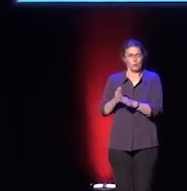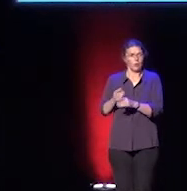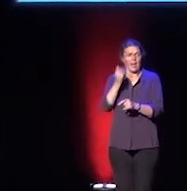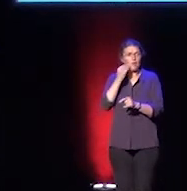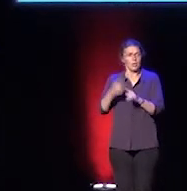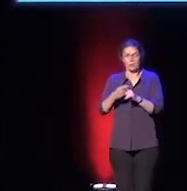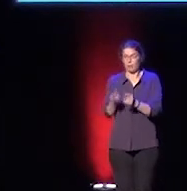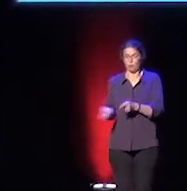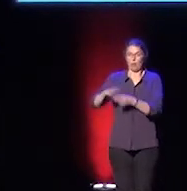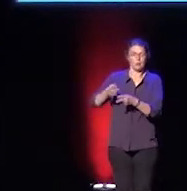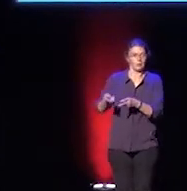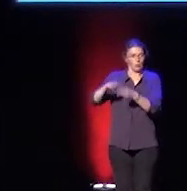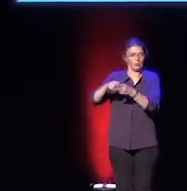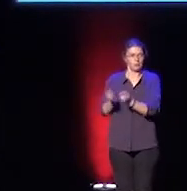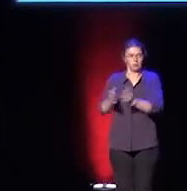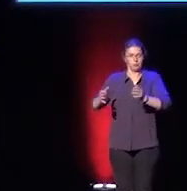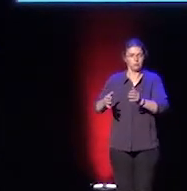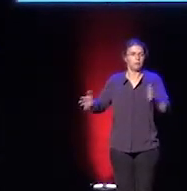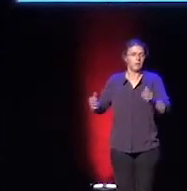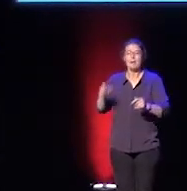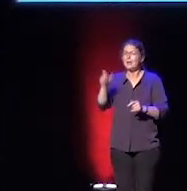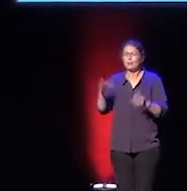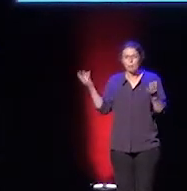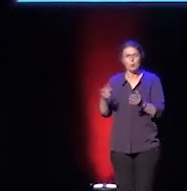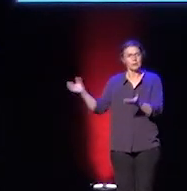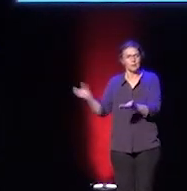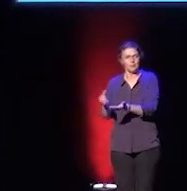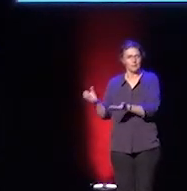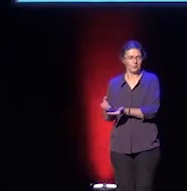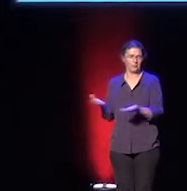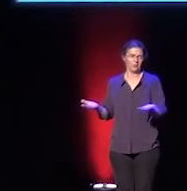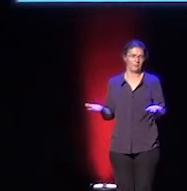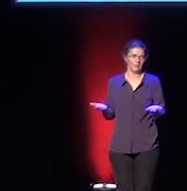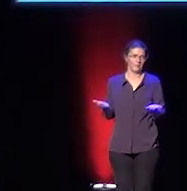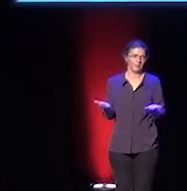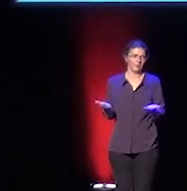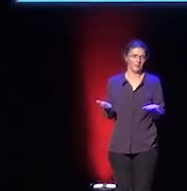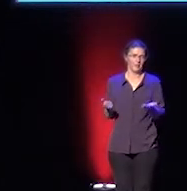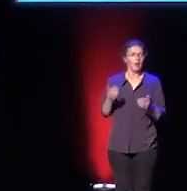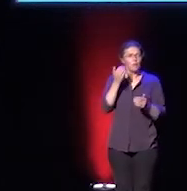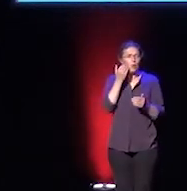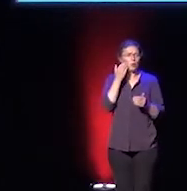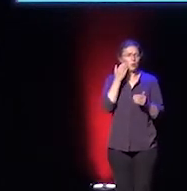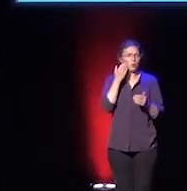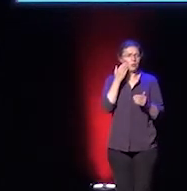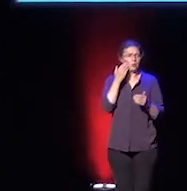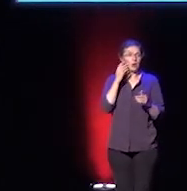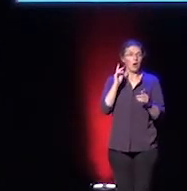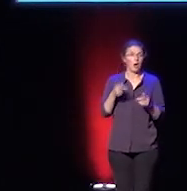Einwohnerzahlen verdoppelten. Diese Menschen mussten untergebracht werden. Die Wohnungen wurden